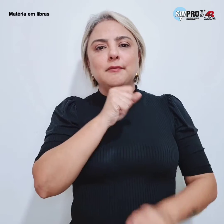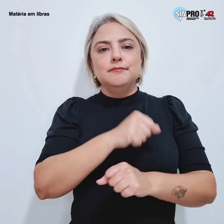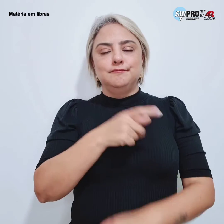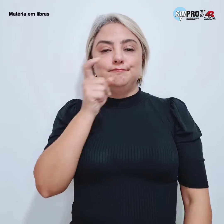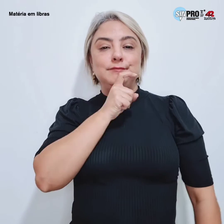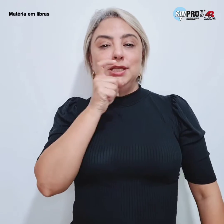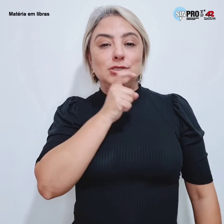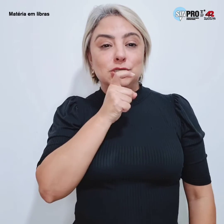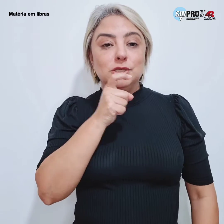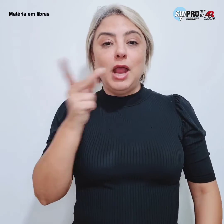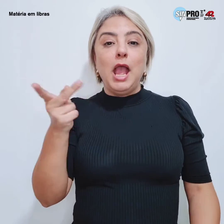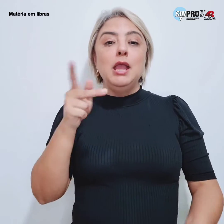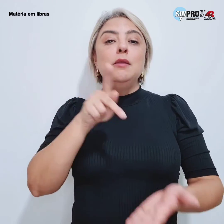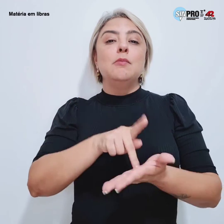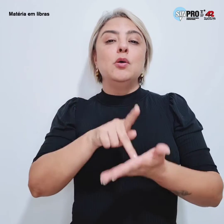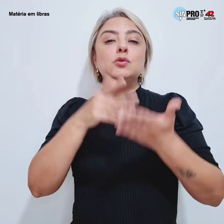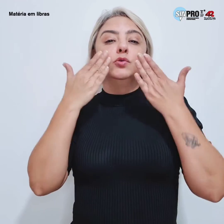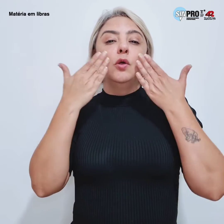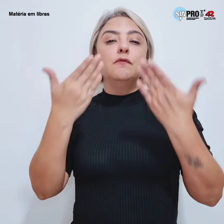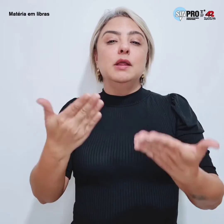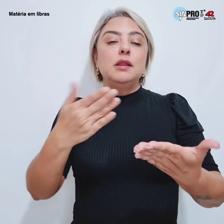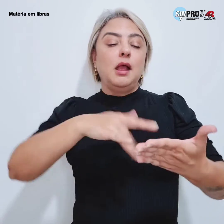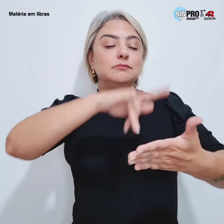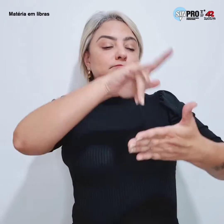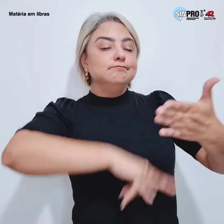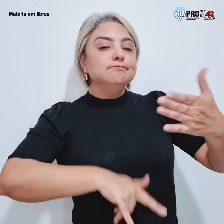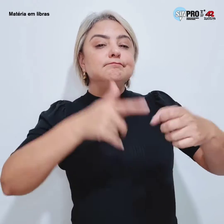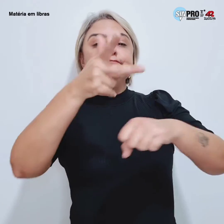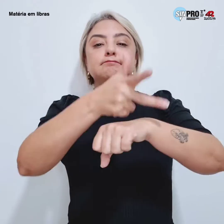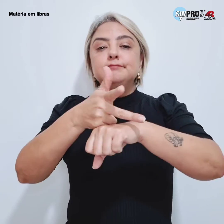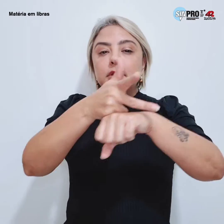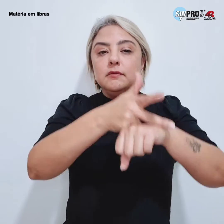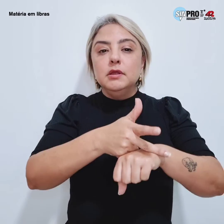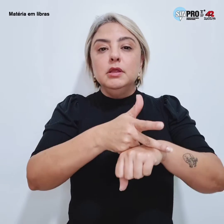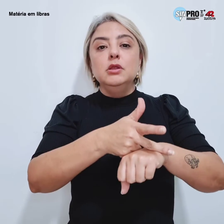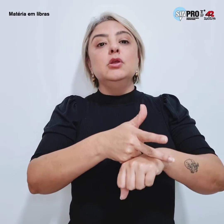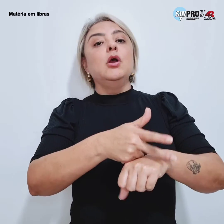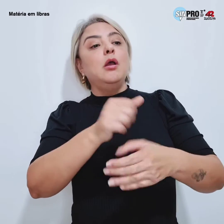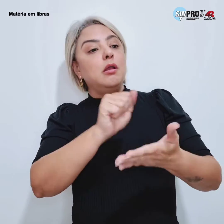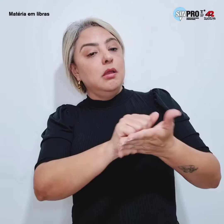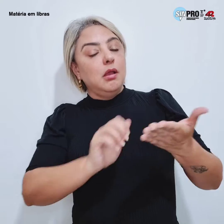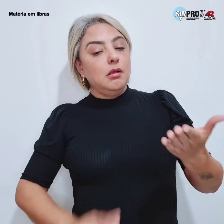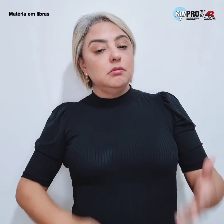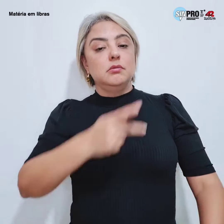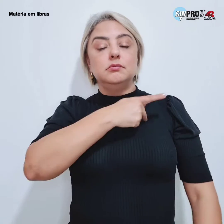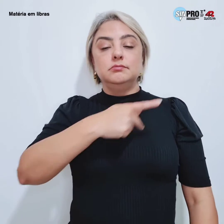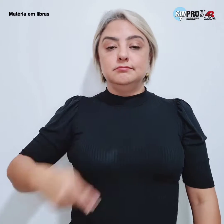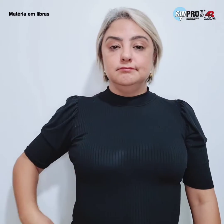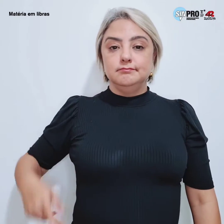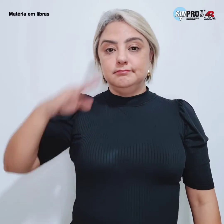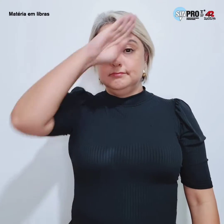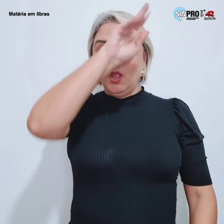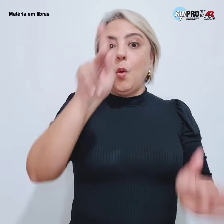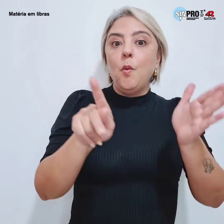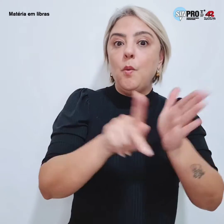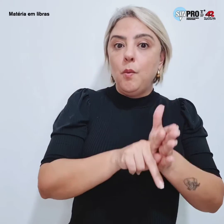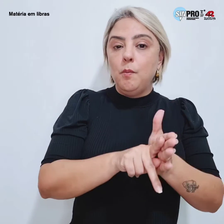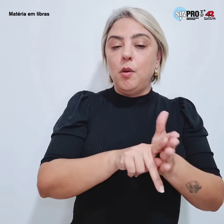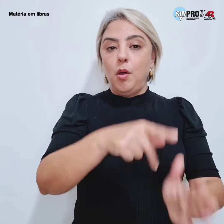áudios, vídeos, documentos e ações do presidente da República. O próprio Jair